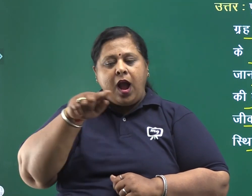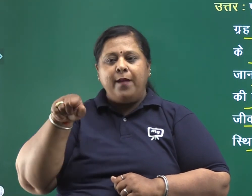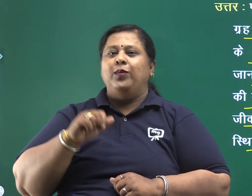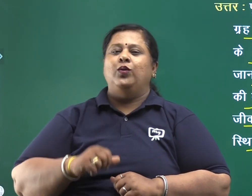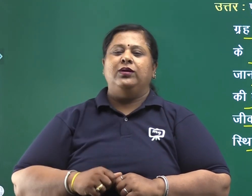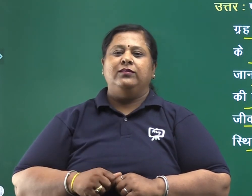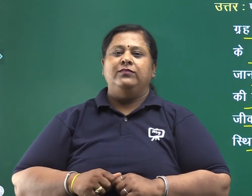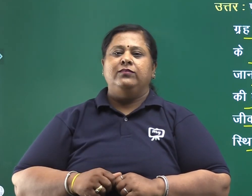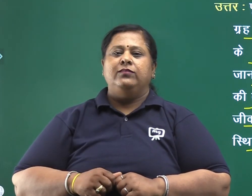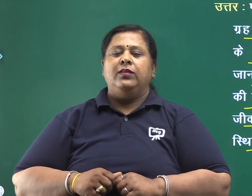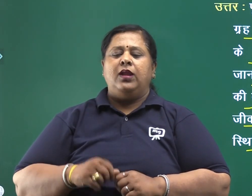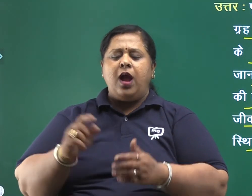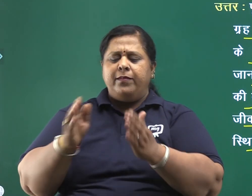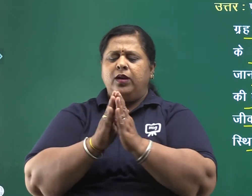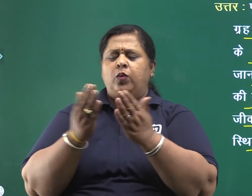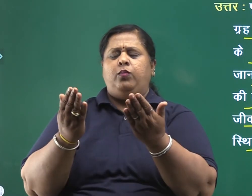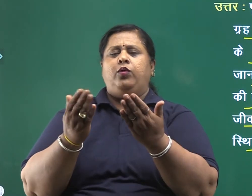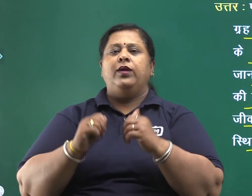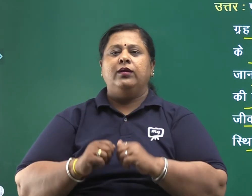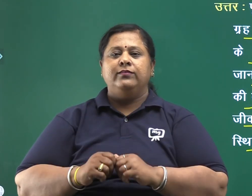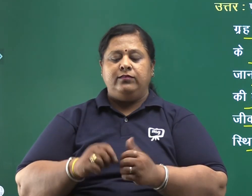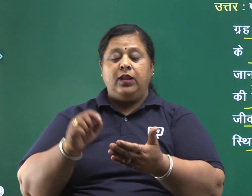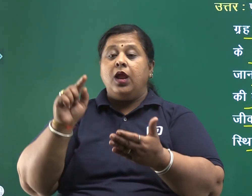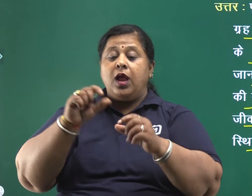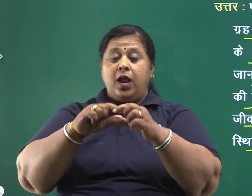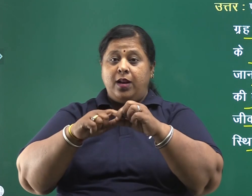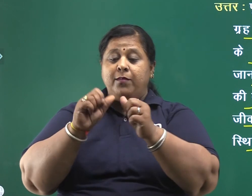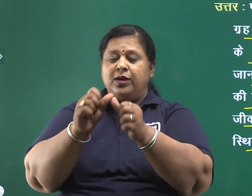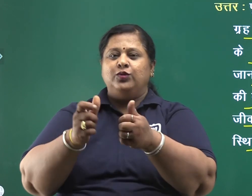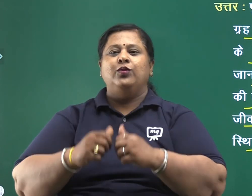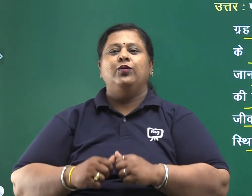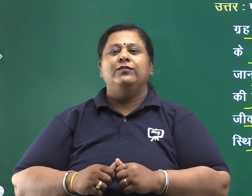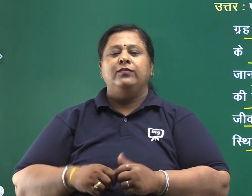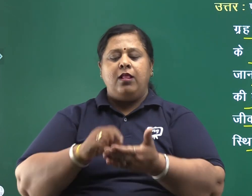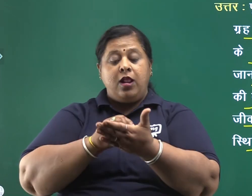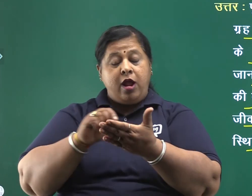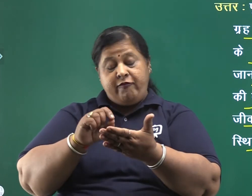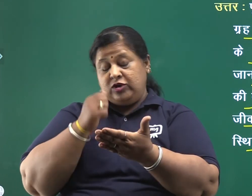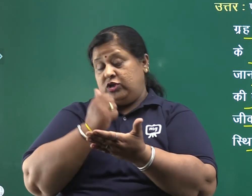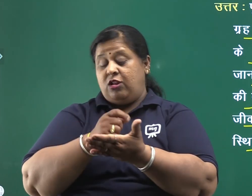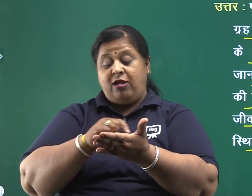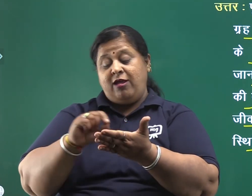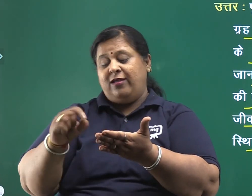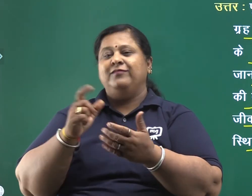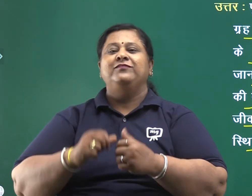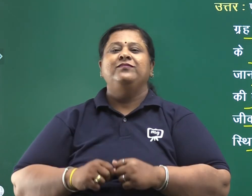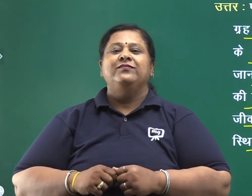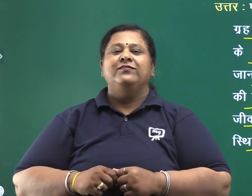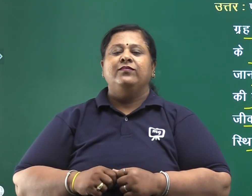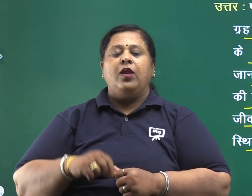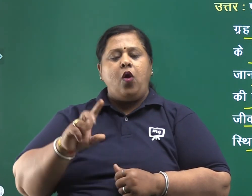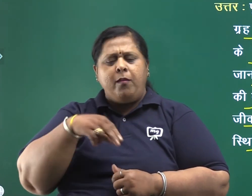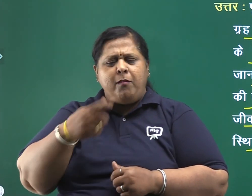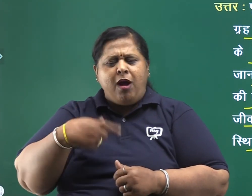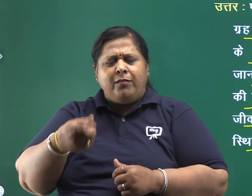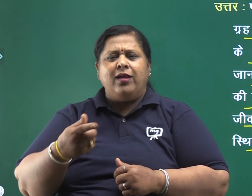लोग अपनी नोटबुक में इन प्रश्नोत्तरों को अवश्य लिखें और